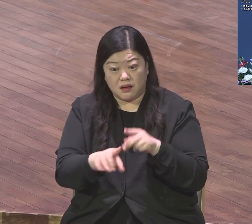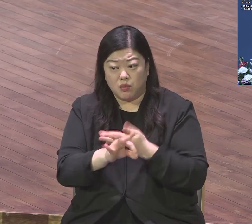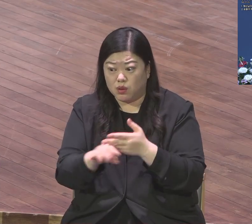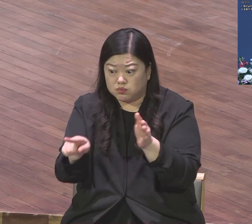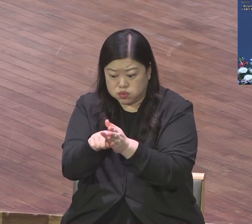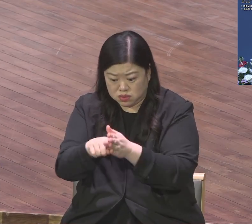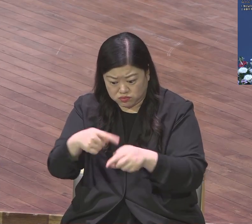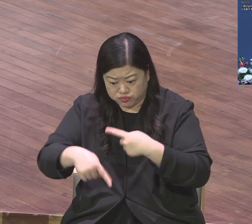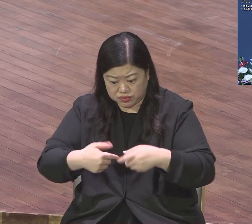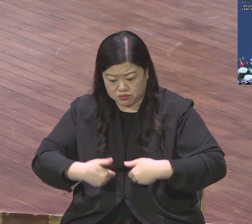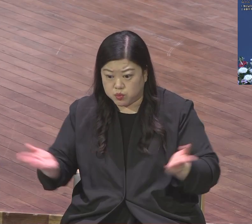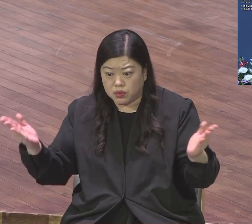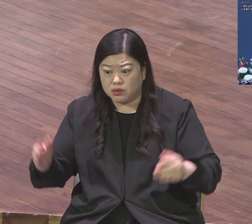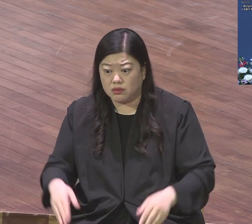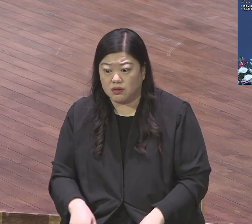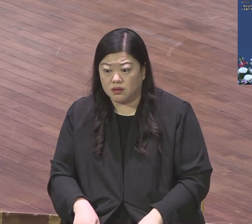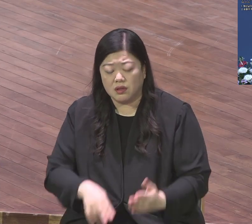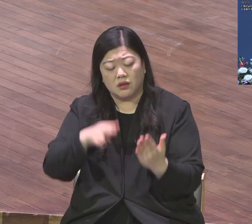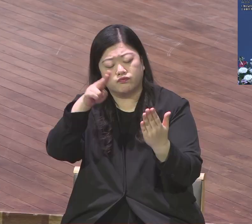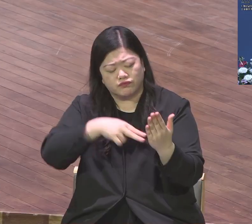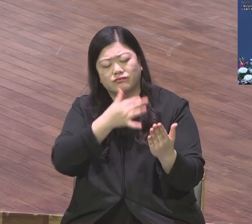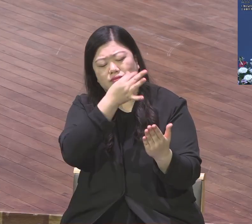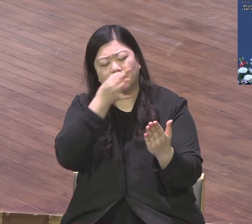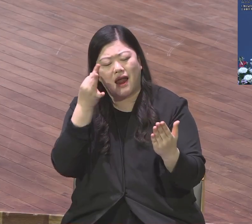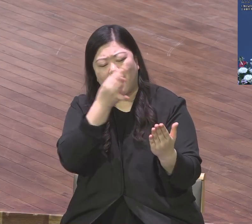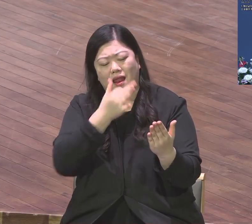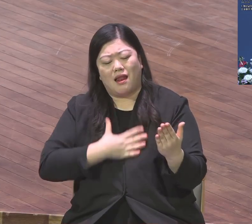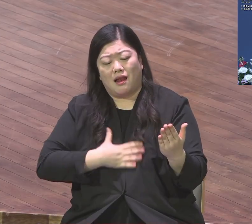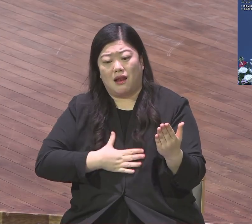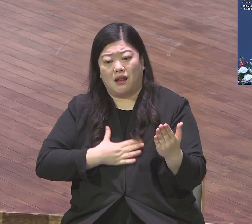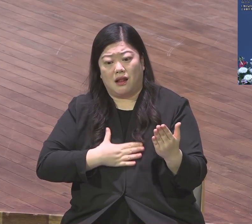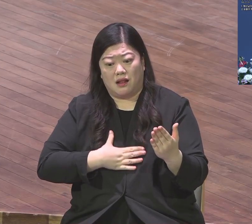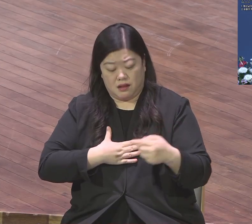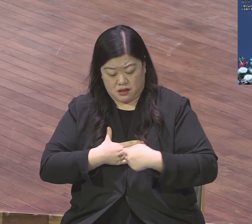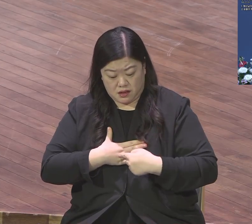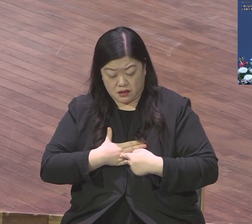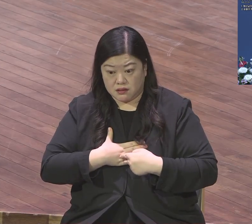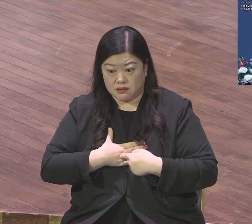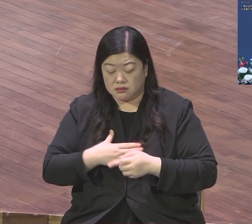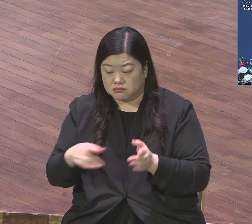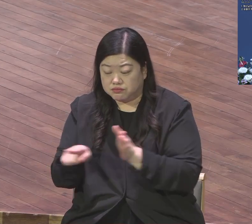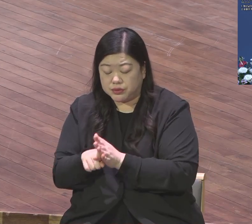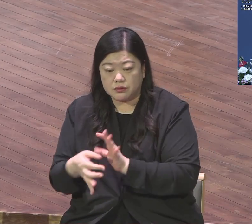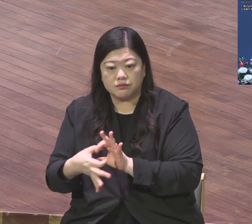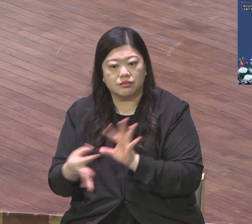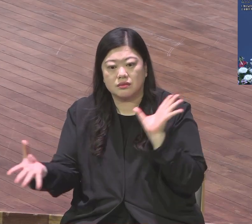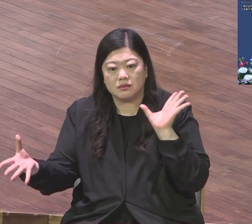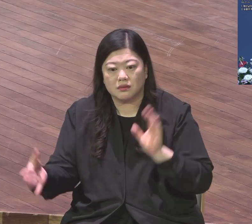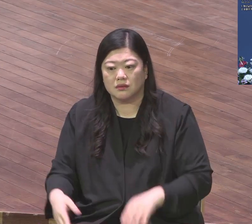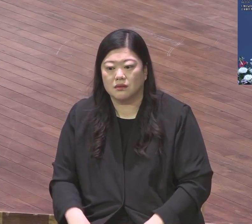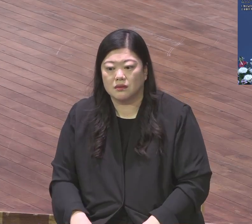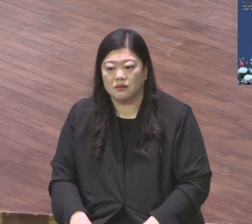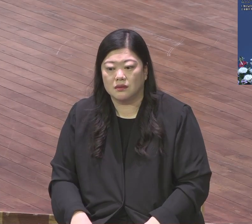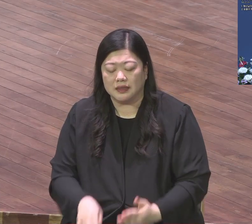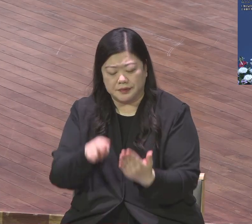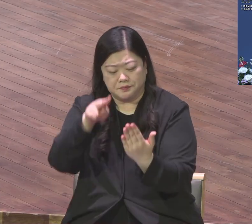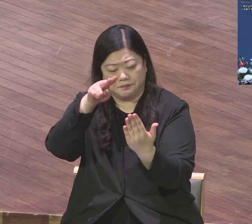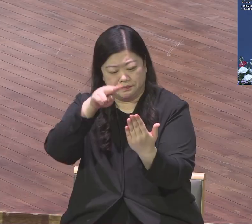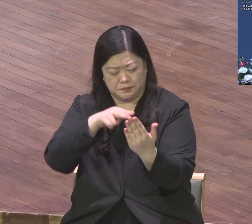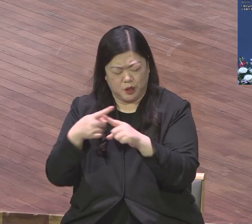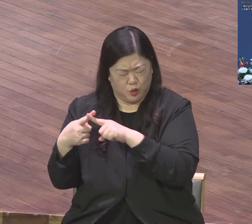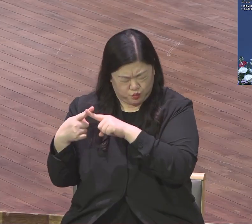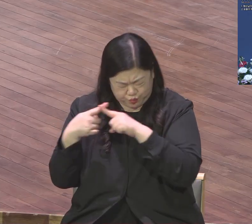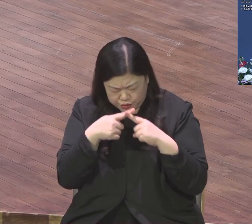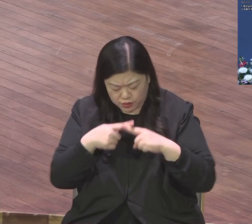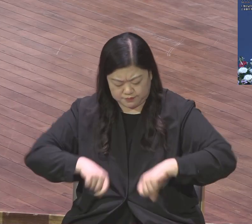인간 이해되면 그는 그렇게 살면 되지. 이해가 아니에요. 말씀에 대한 뭐요? 무조건